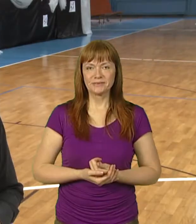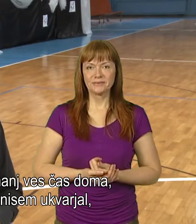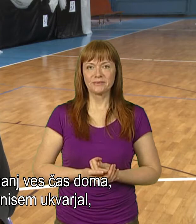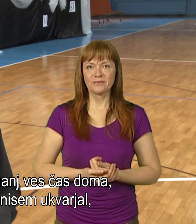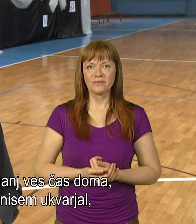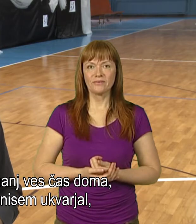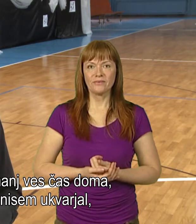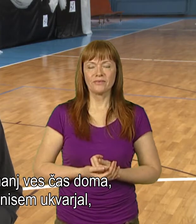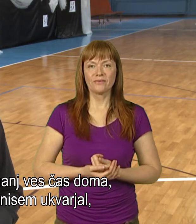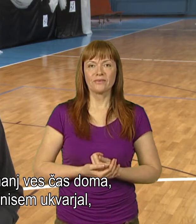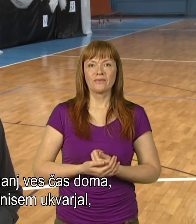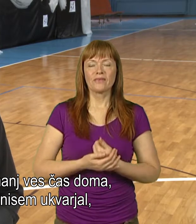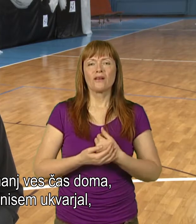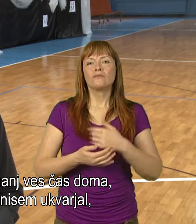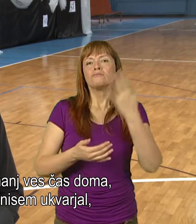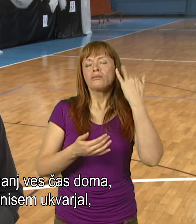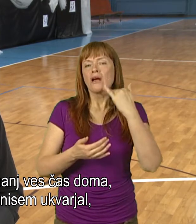Bil sem več ali manj skozi doma,